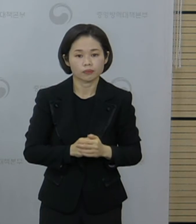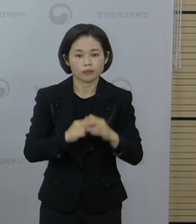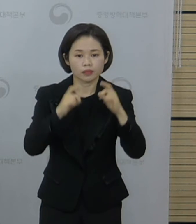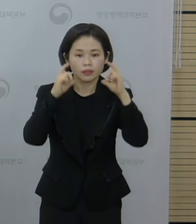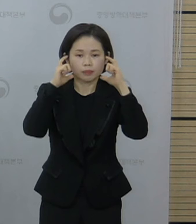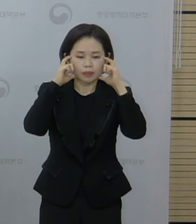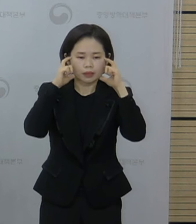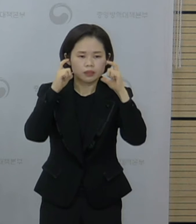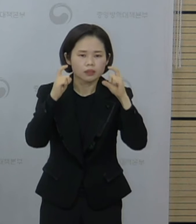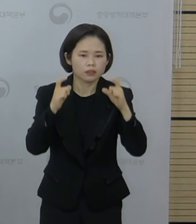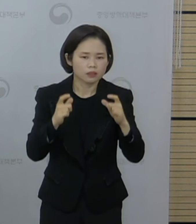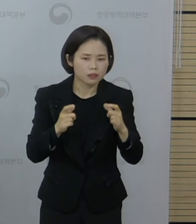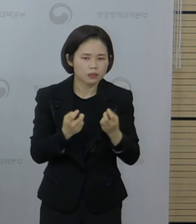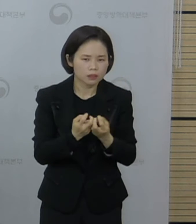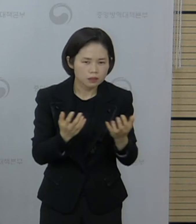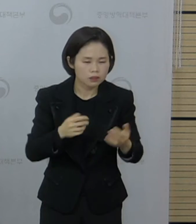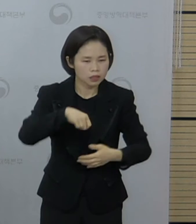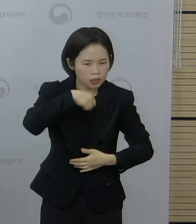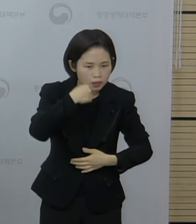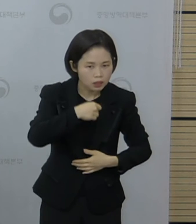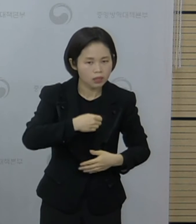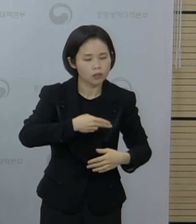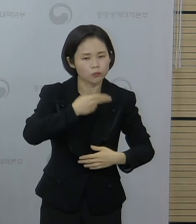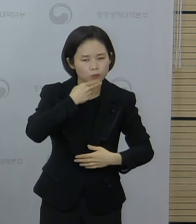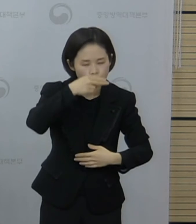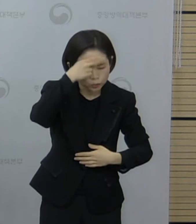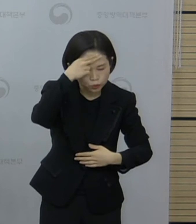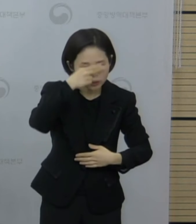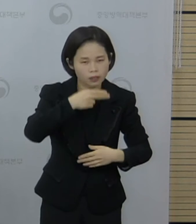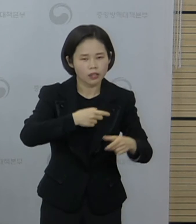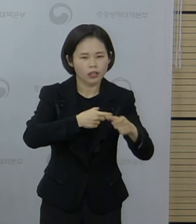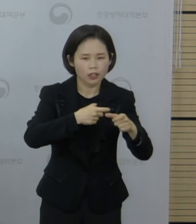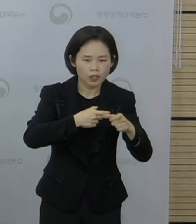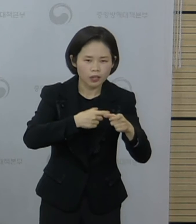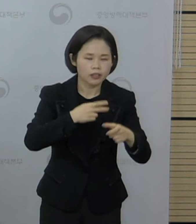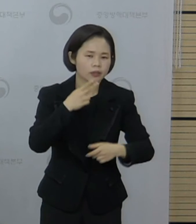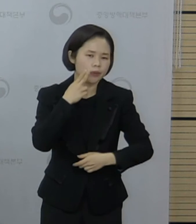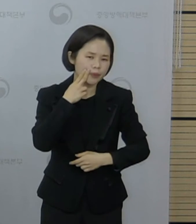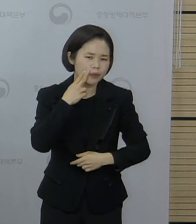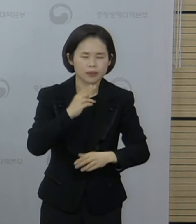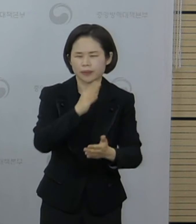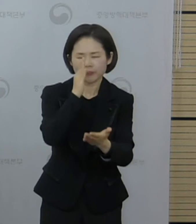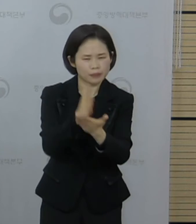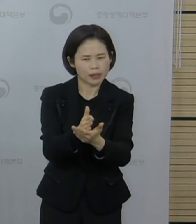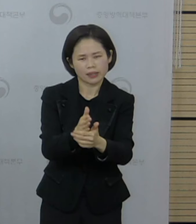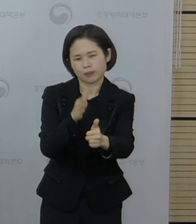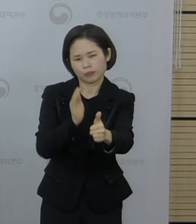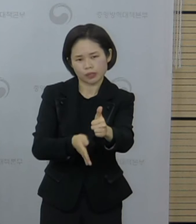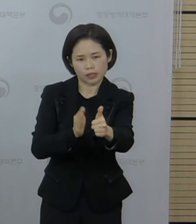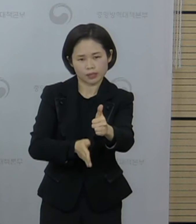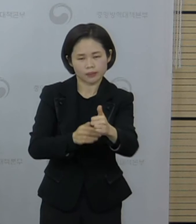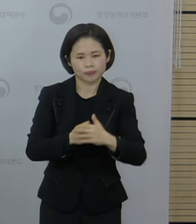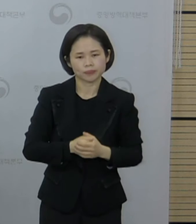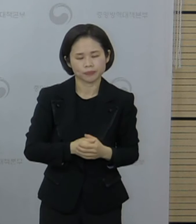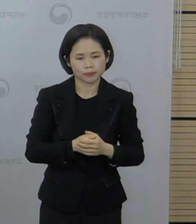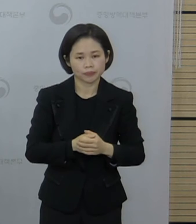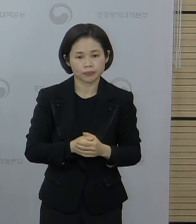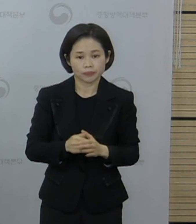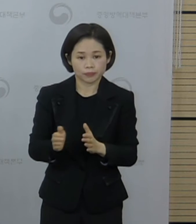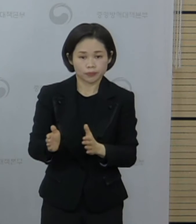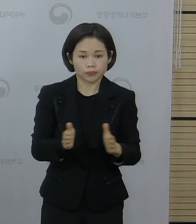벗어야 하는 식사 음주 흡연과 같은 상황은 피해주시기 바랍니다 마지막 세